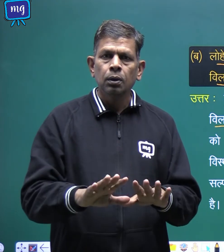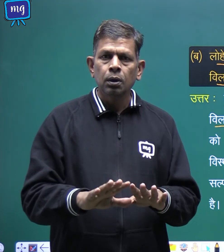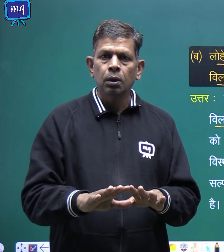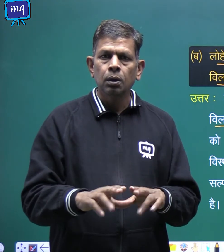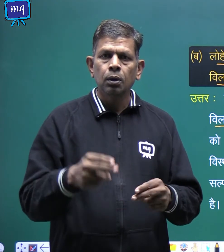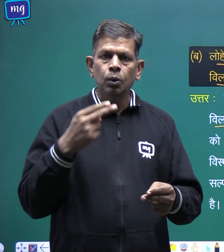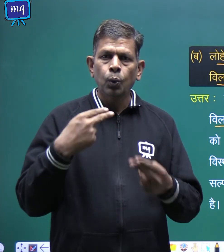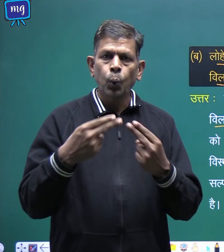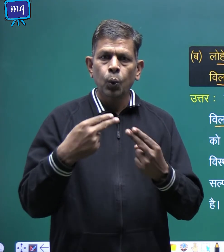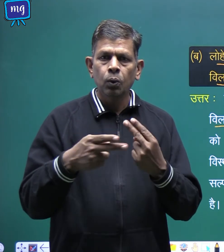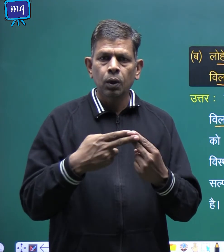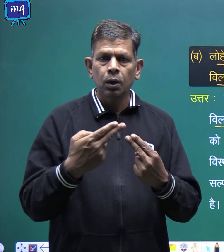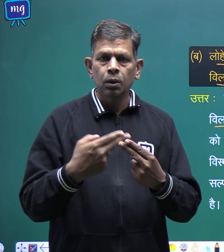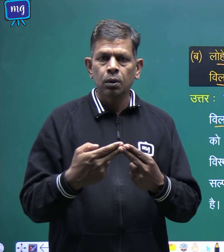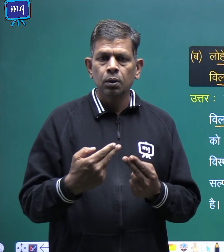लोहा